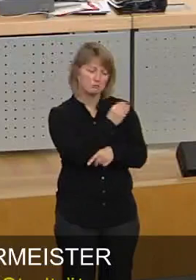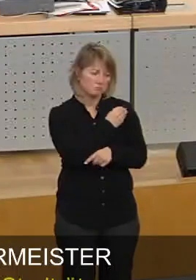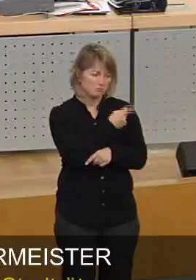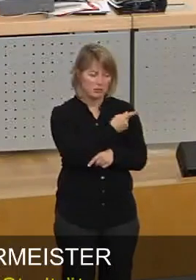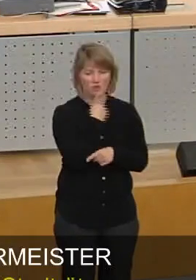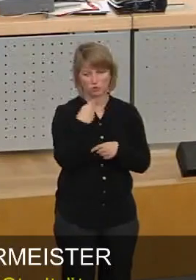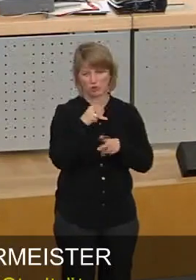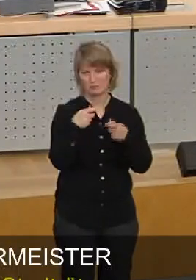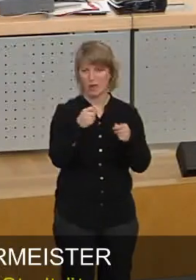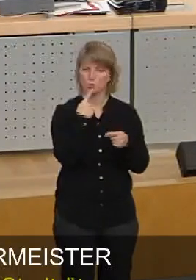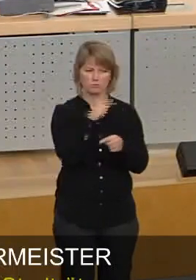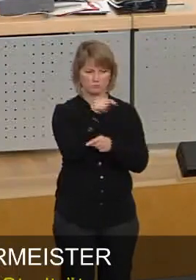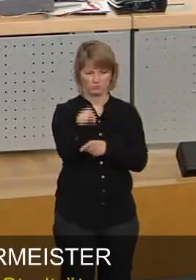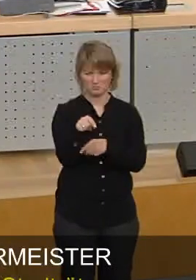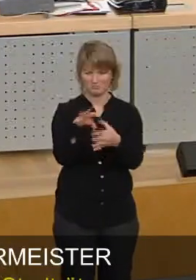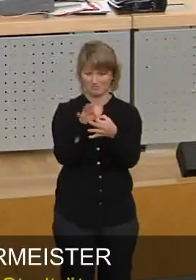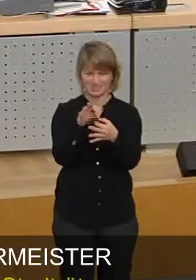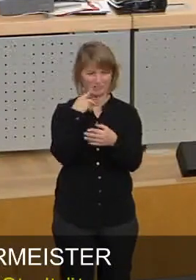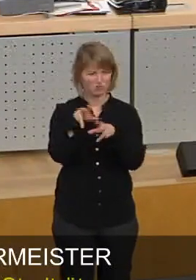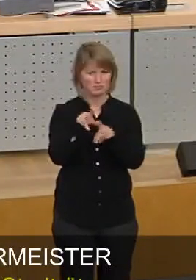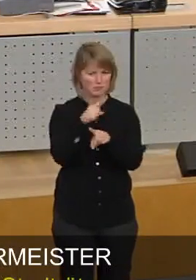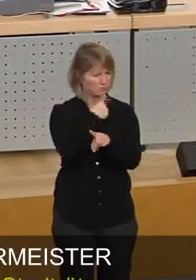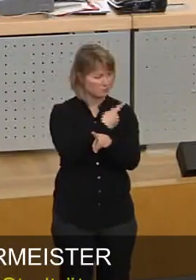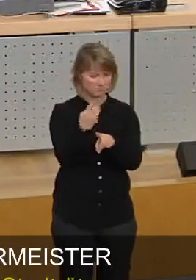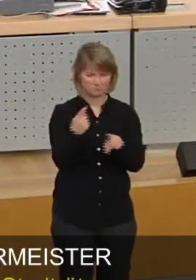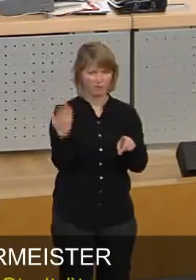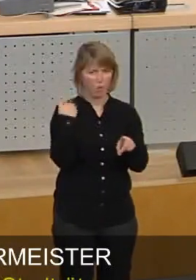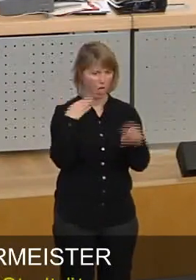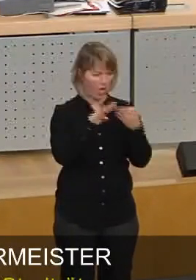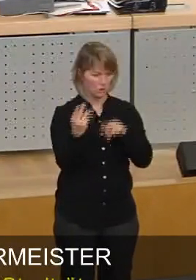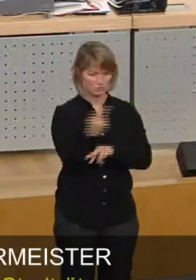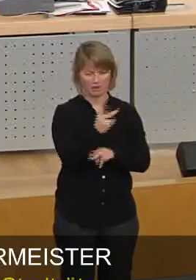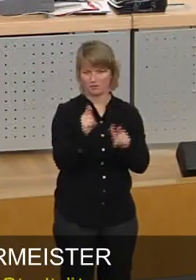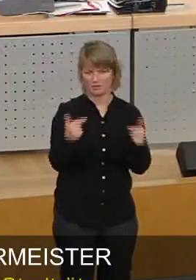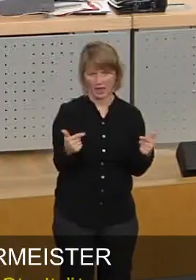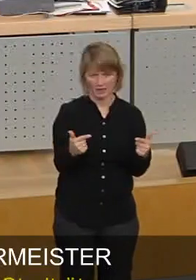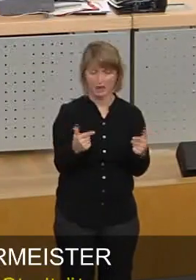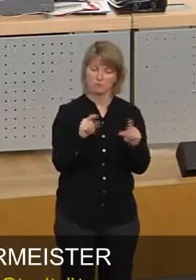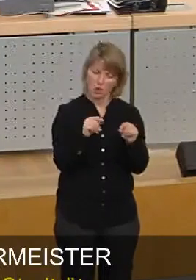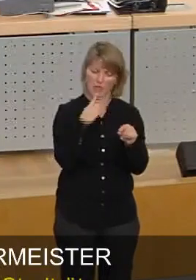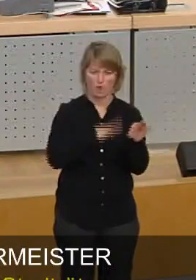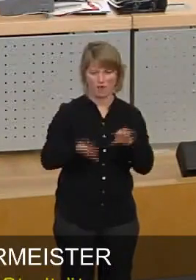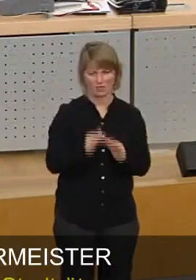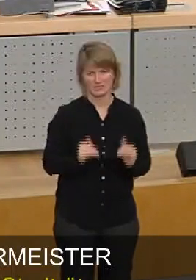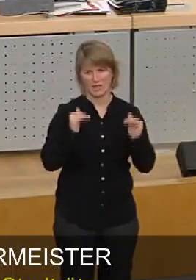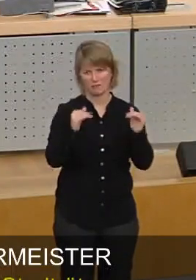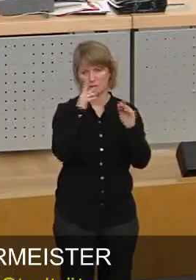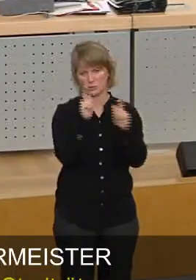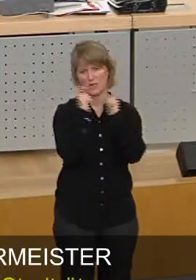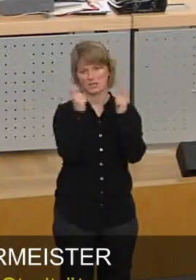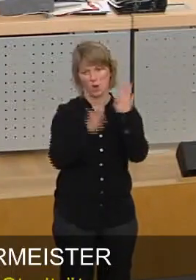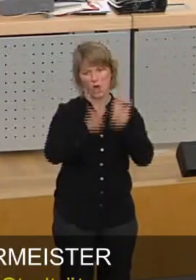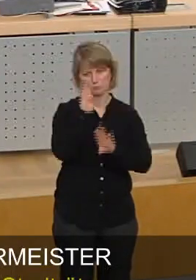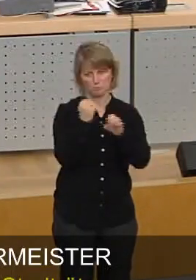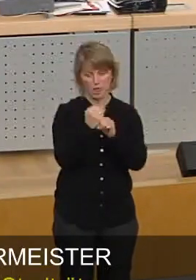für Straßenbau zuständigen Wirtschaftsministerium abgestimmt sind. Wir werden dann auf Landesebene um eine Ressortabstimmung bitten. Wie rasch diese durch die Staatsregierung